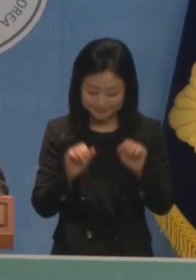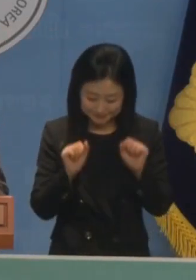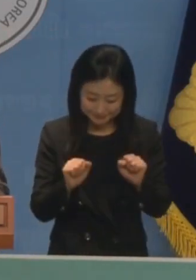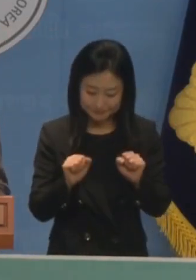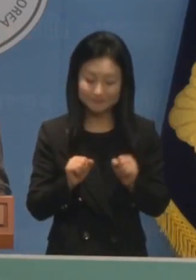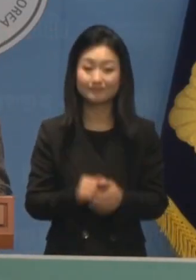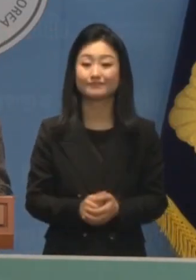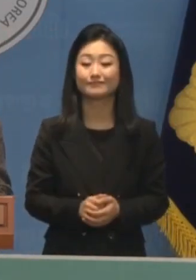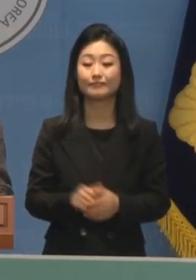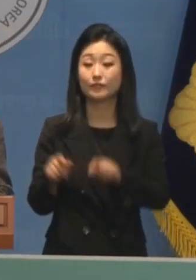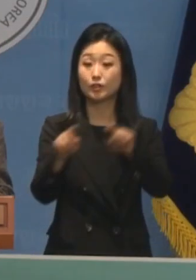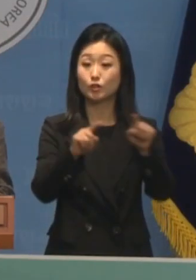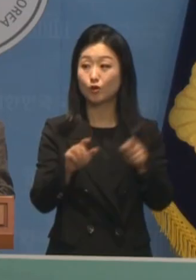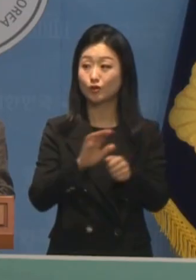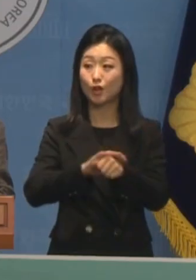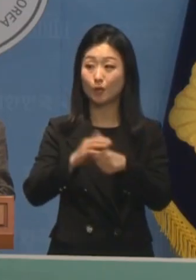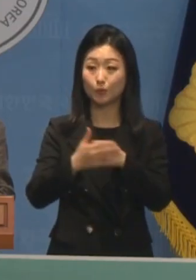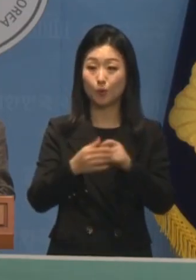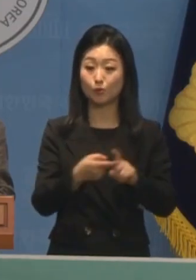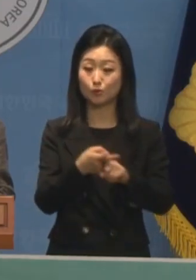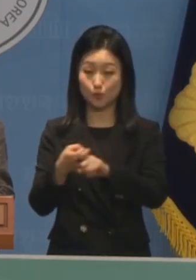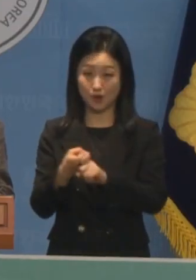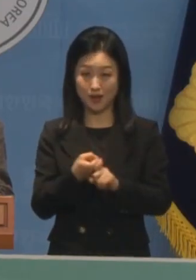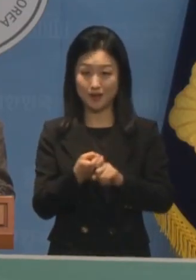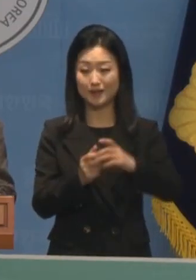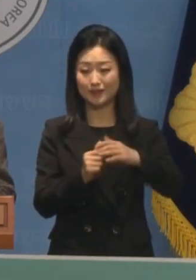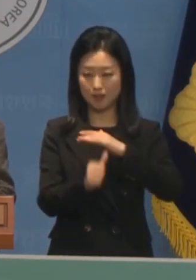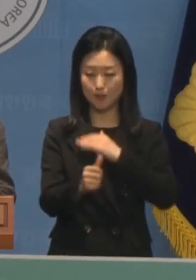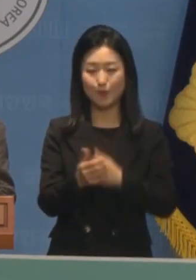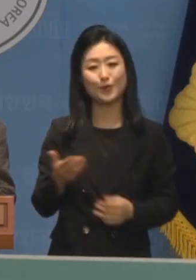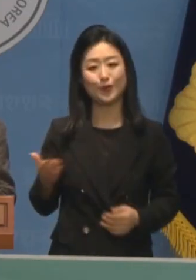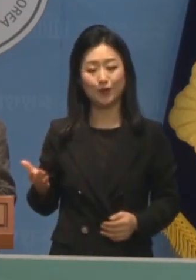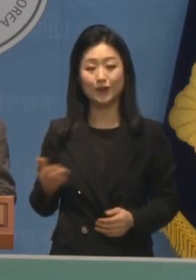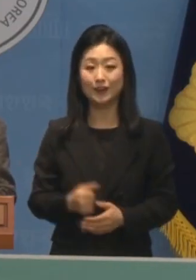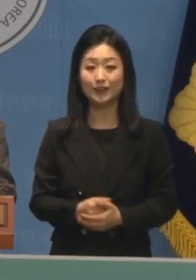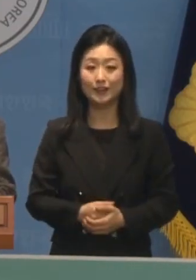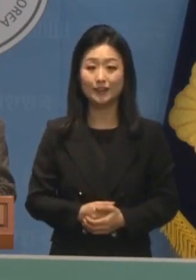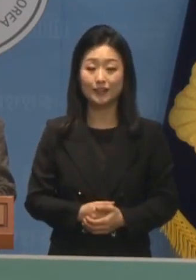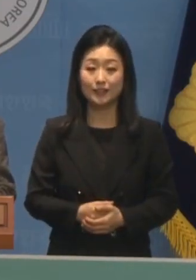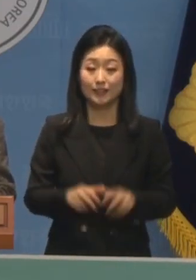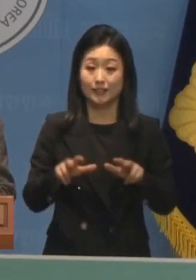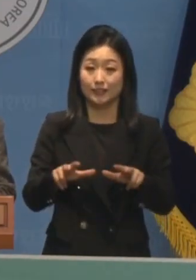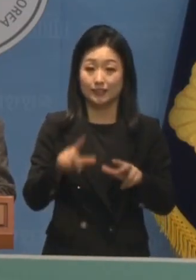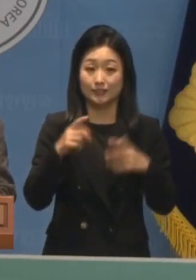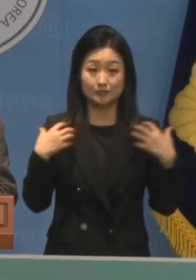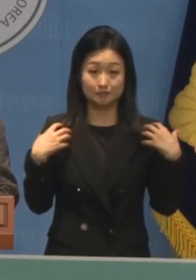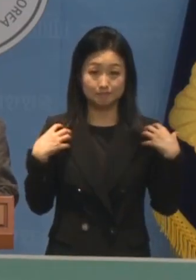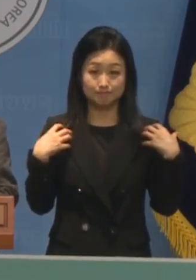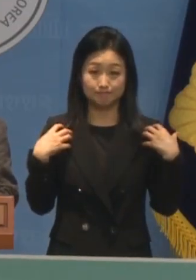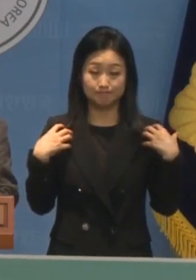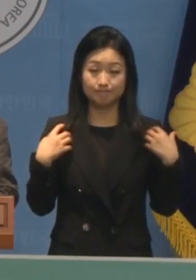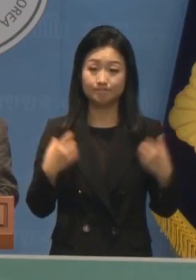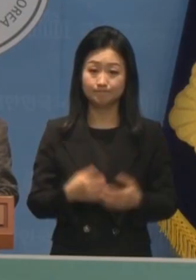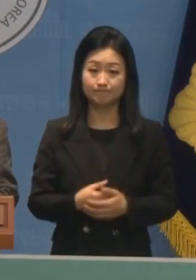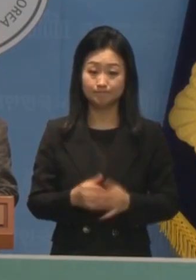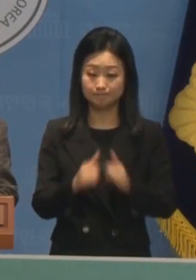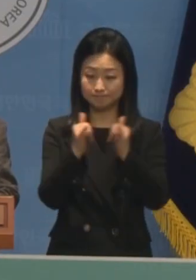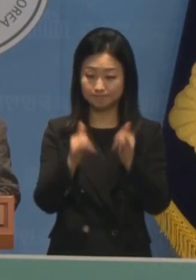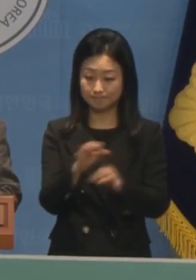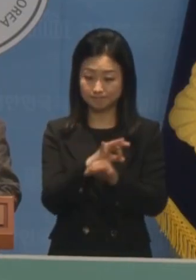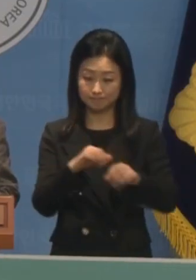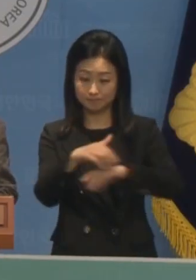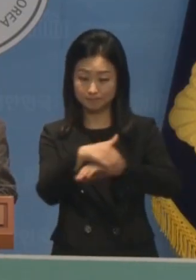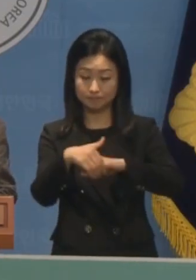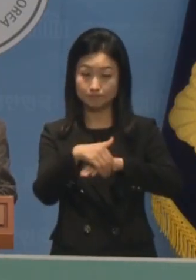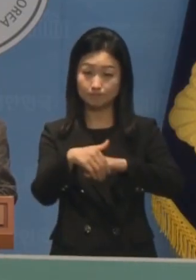안녕하십니까. 전국협동조합협의회 상임대표 박남수입니다. 현 정부에서 사회적 경제 정책이